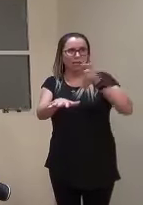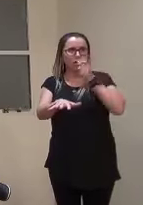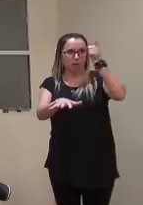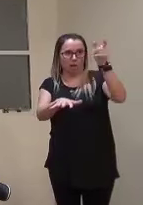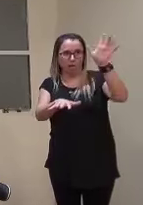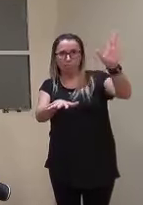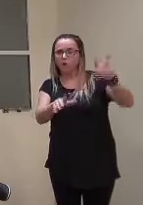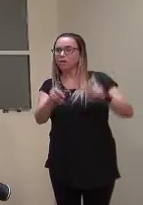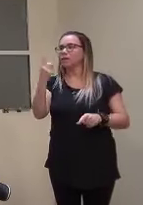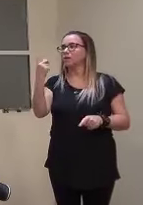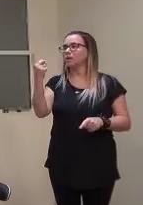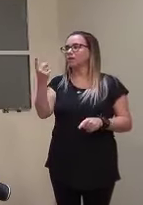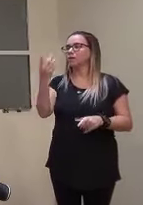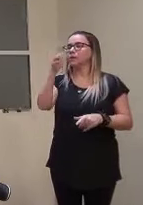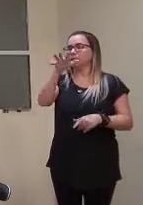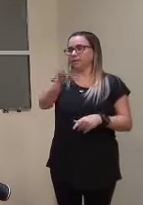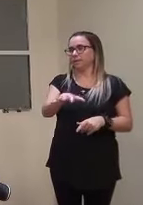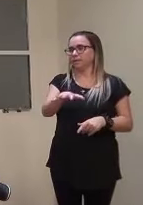la